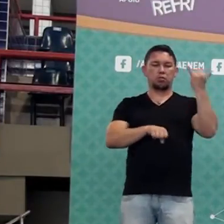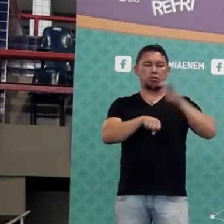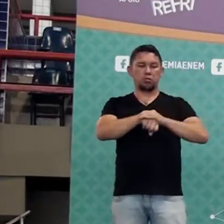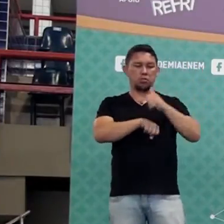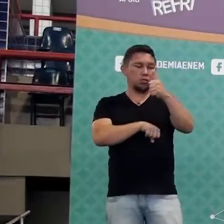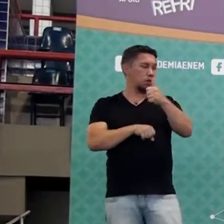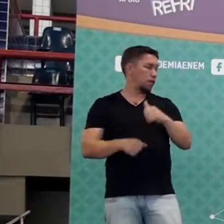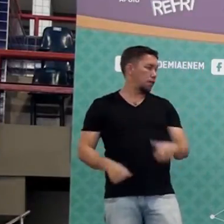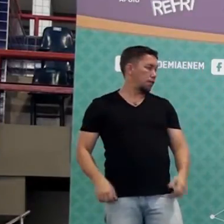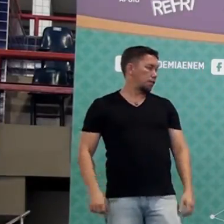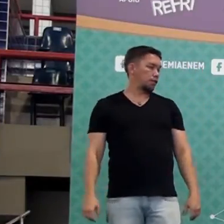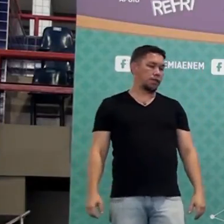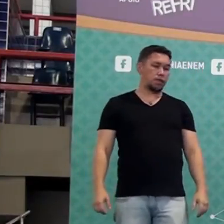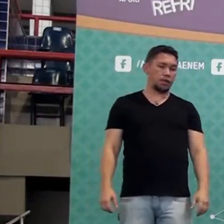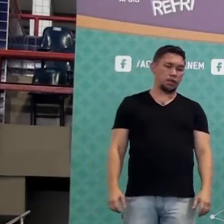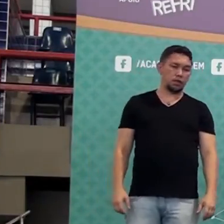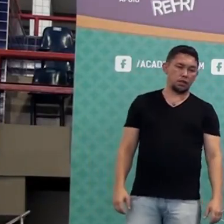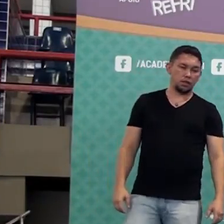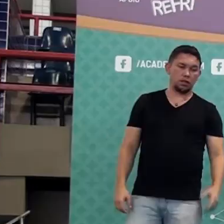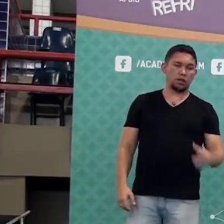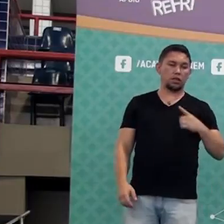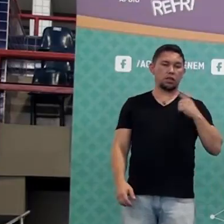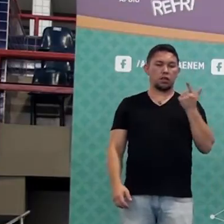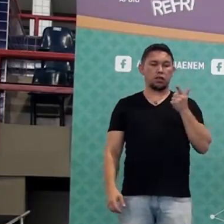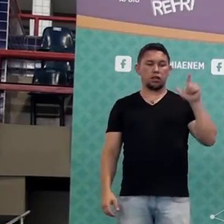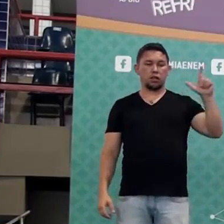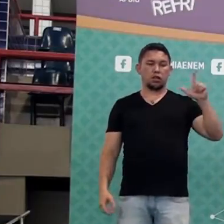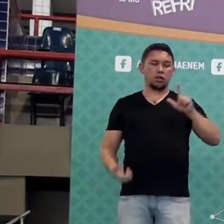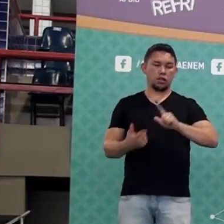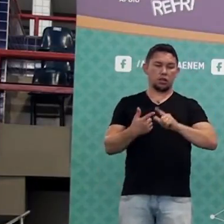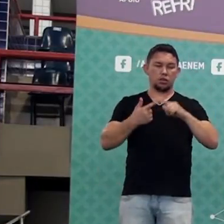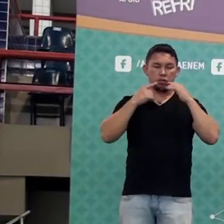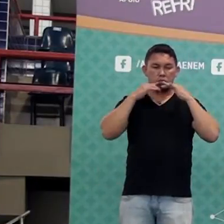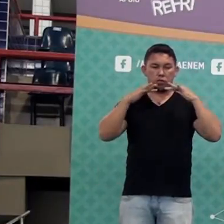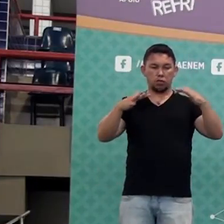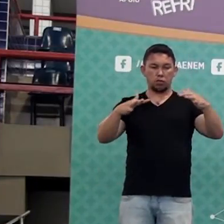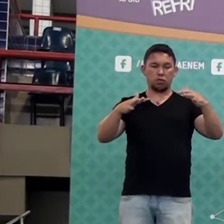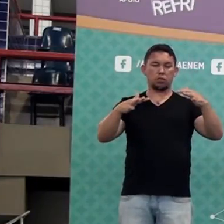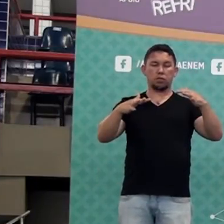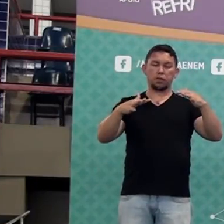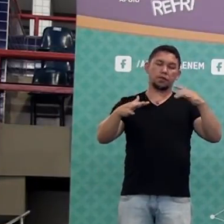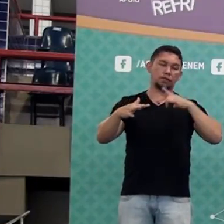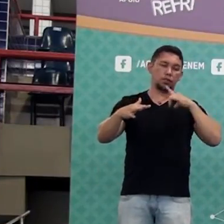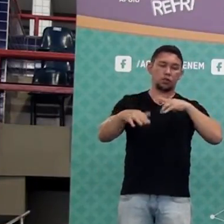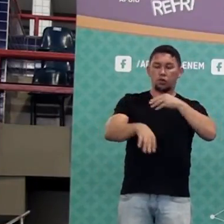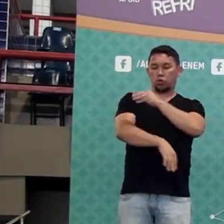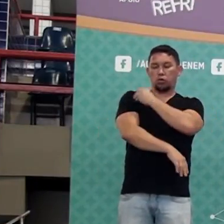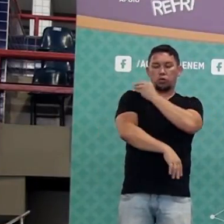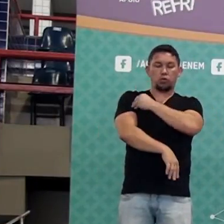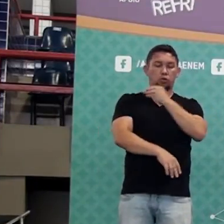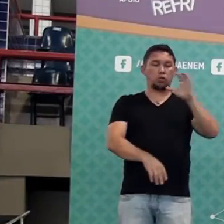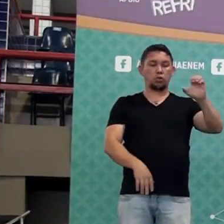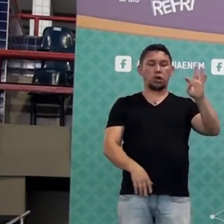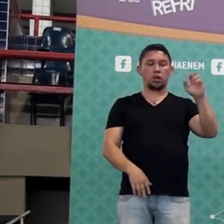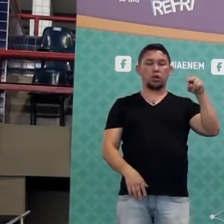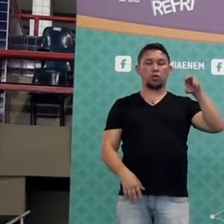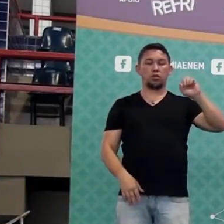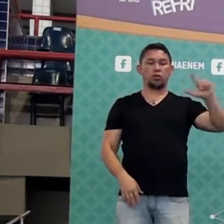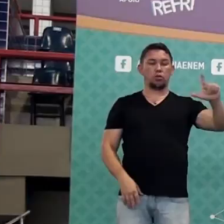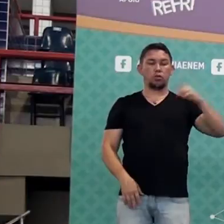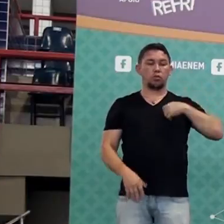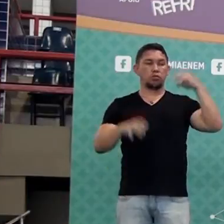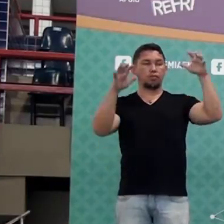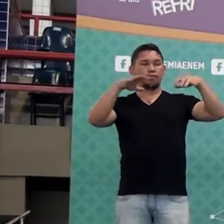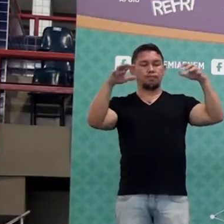Valeu, obrigado. Outra vantagem ambiental aí do etanol é que ele não vai